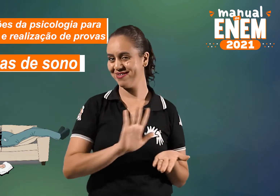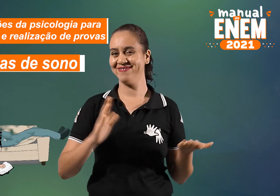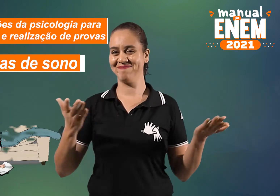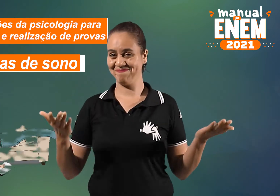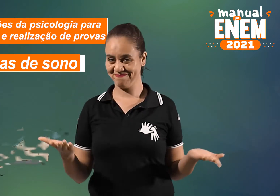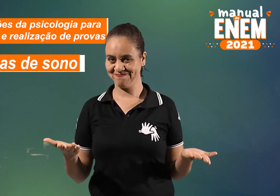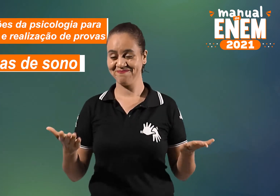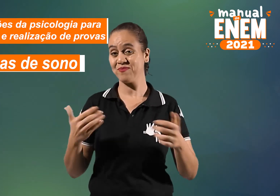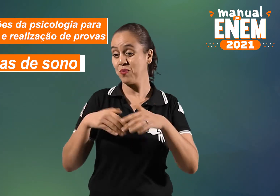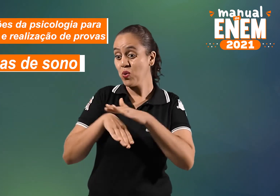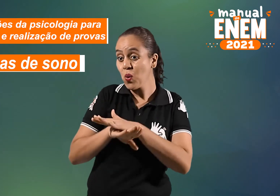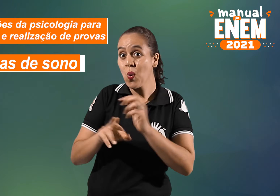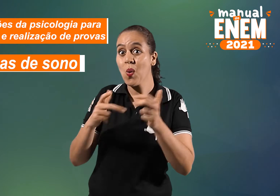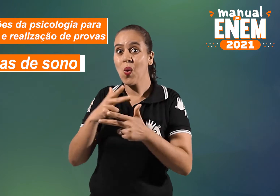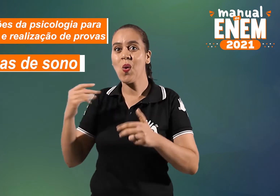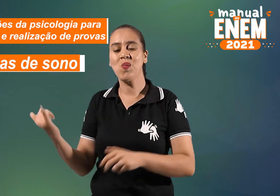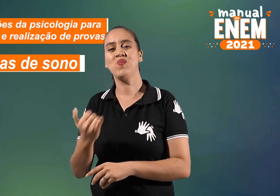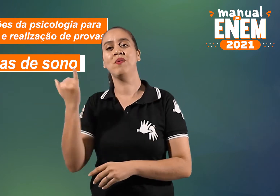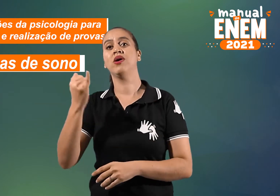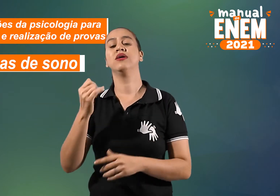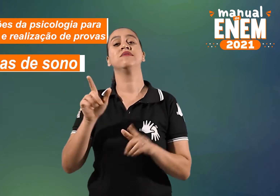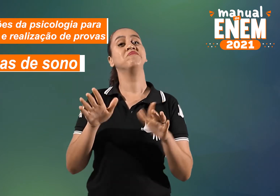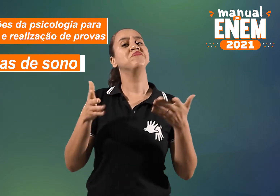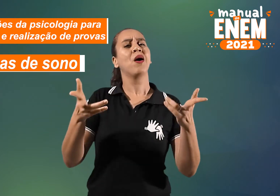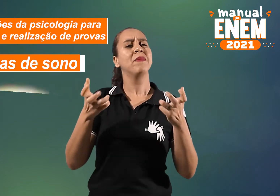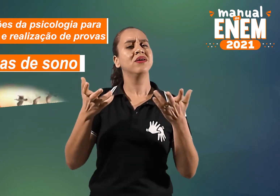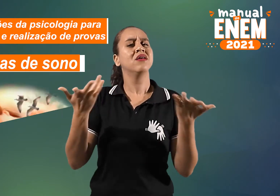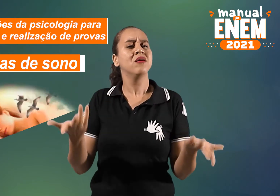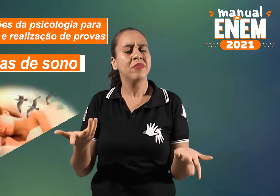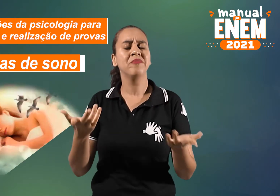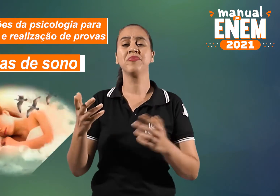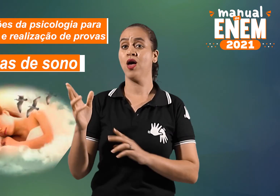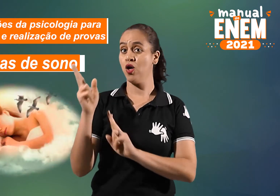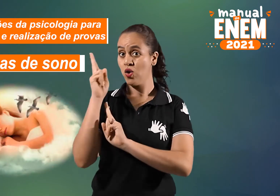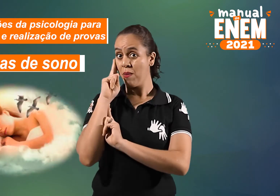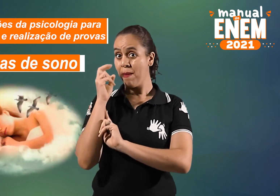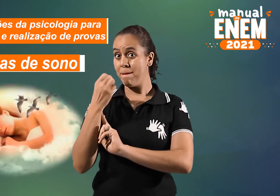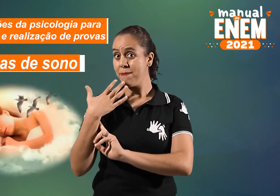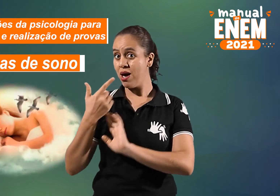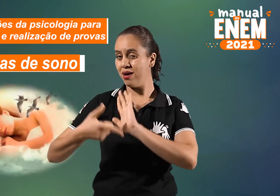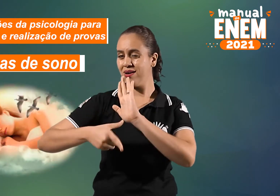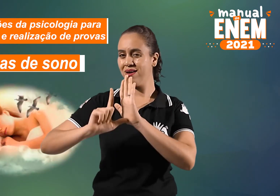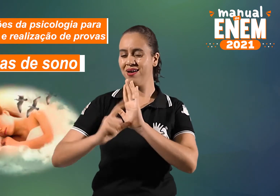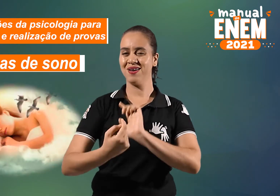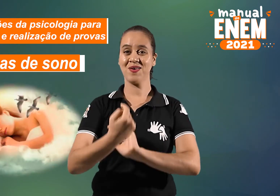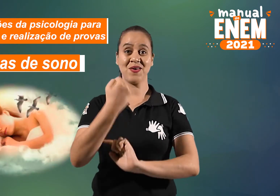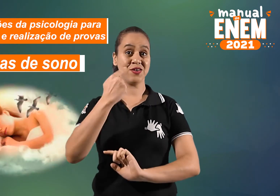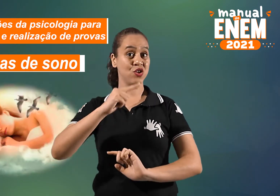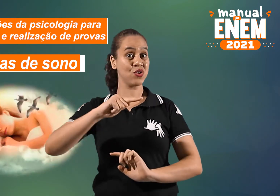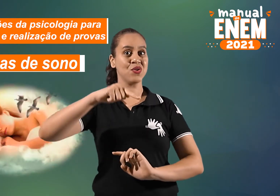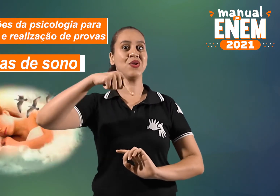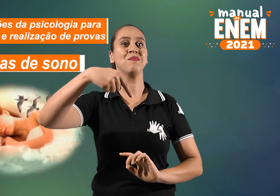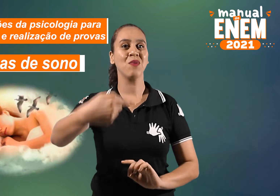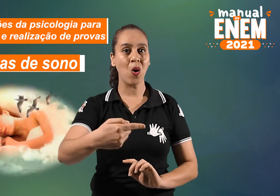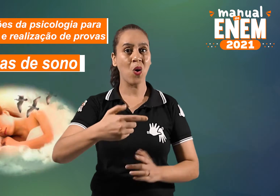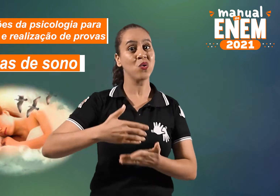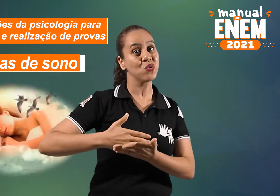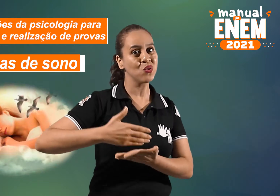primordiais. Portanto, dormir bem ajuda a melhorar o seu desempenho antes e durante as provas do Enem. Mas atente-se